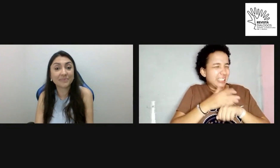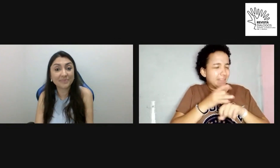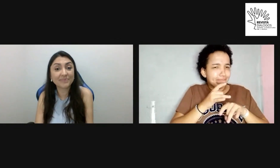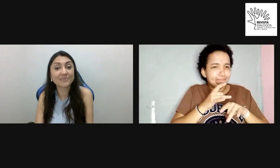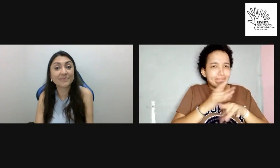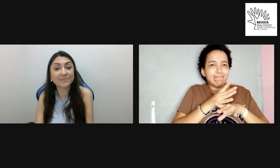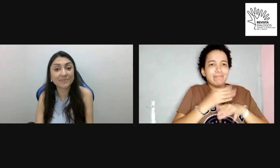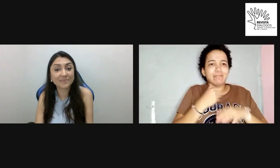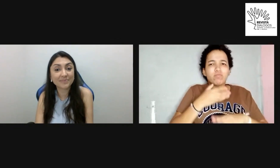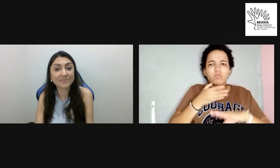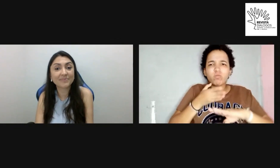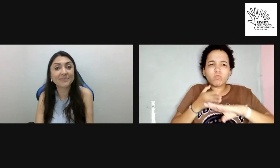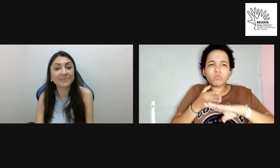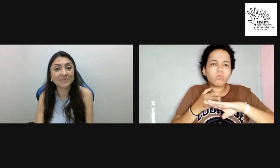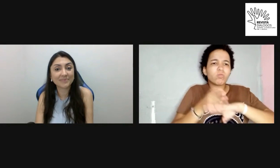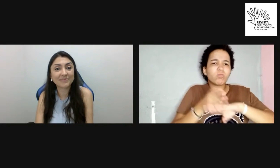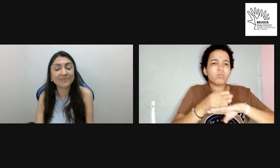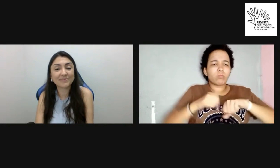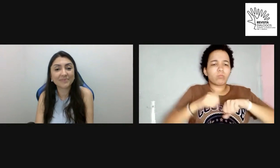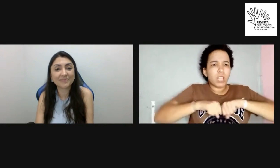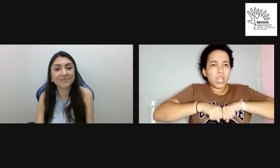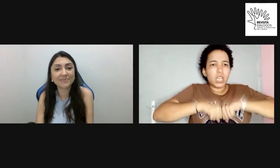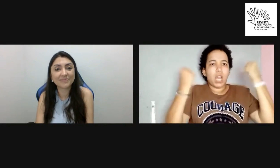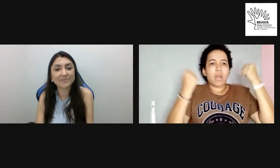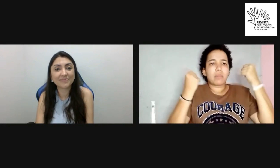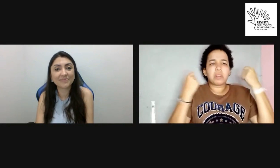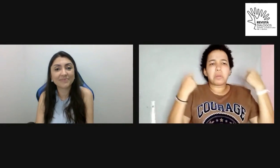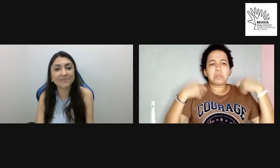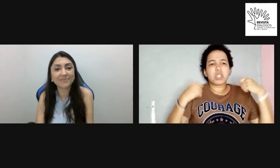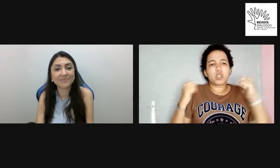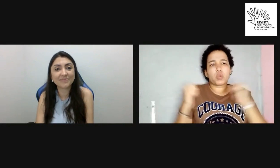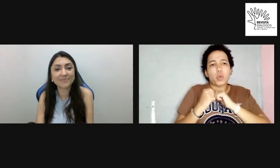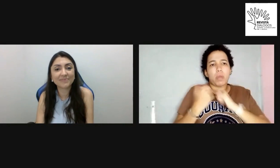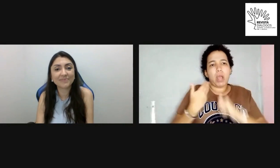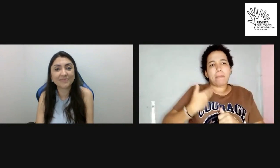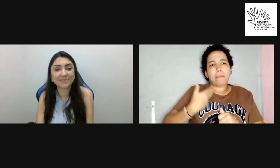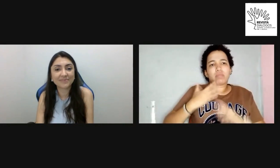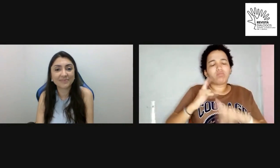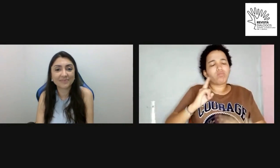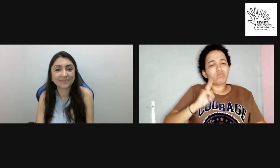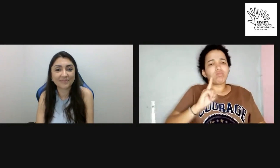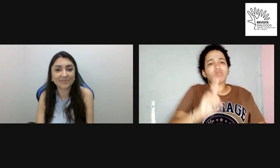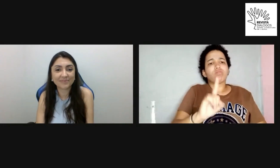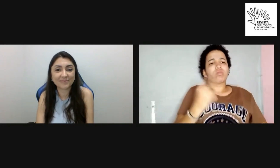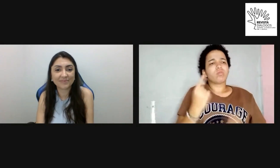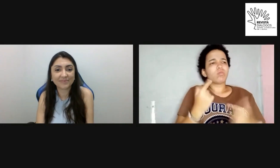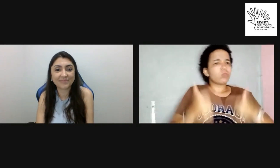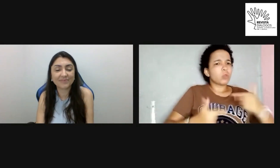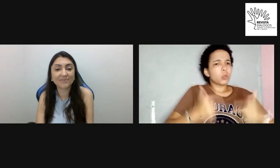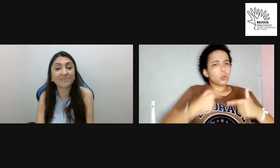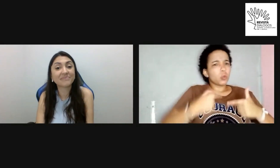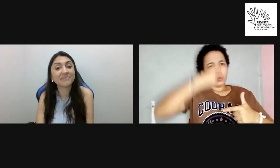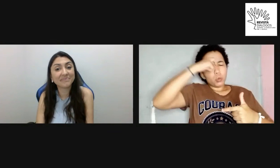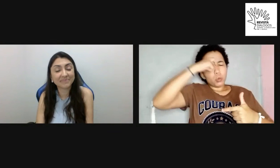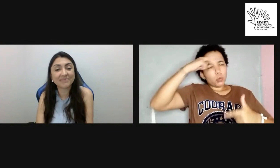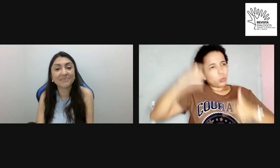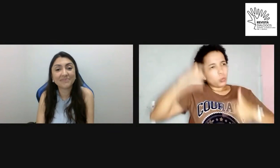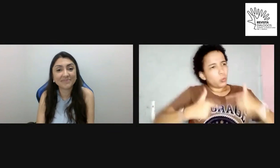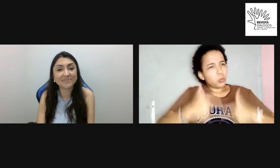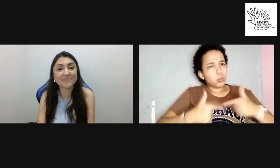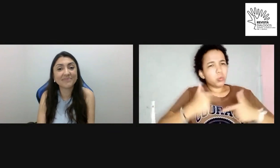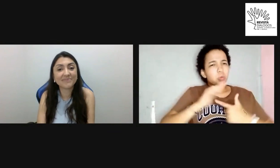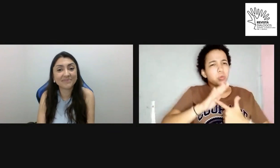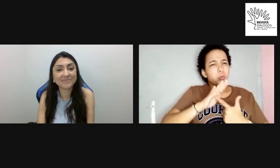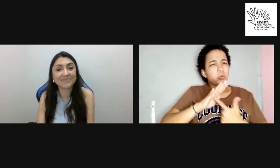do espelho e depois eu entrava no palco com os meus amigos superando os meus desafios. Era um trabalho árduo